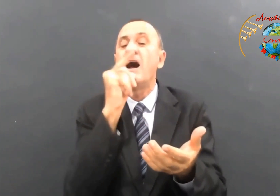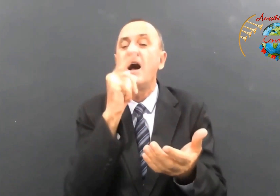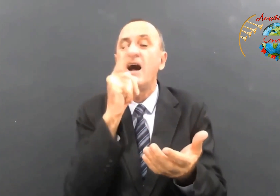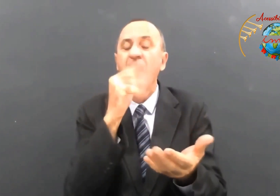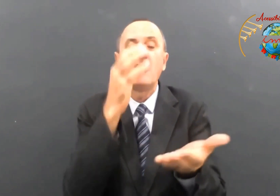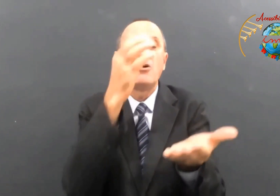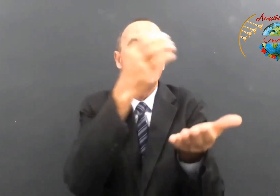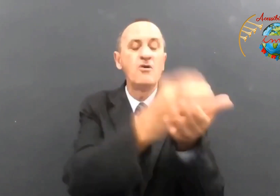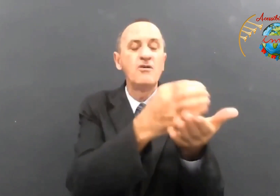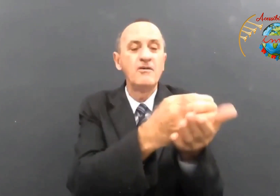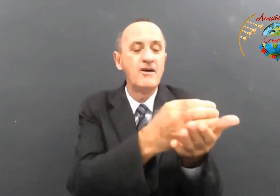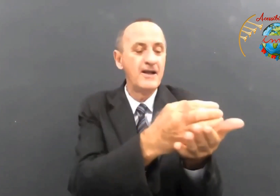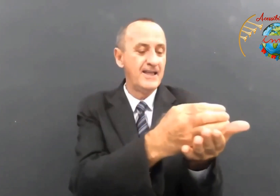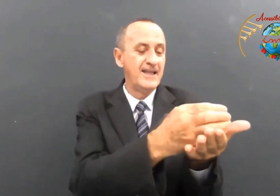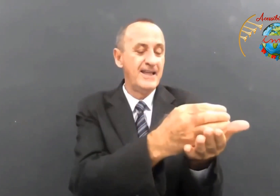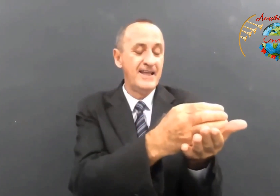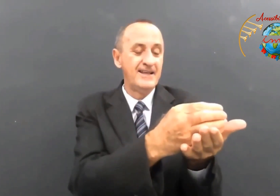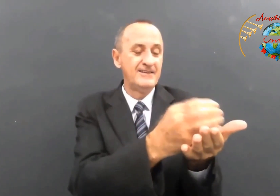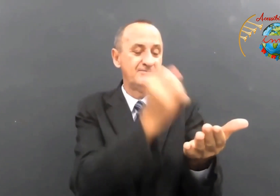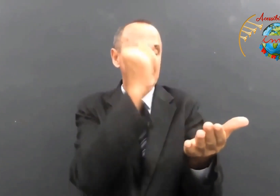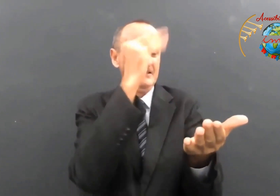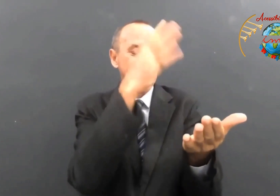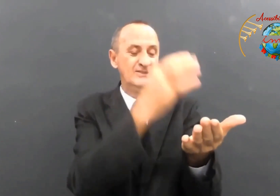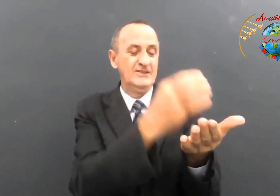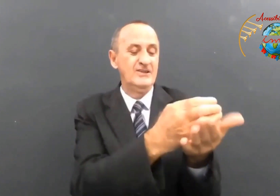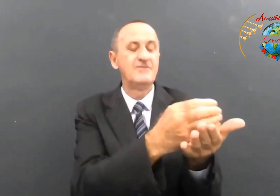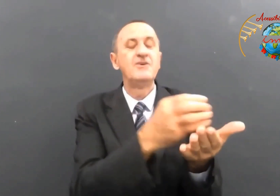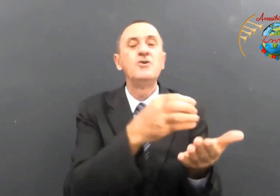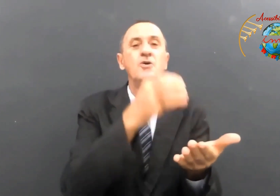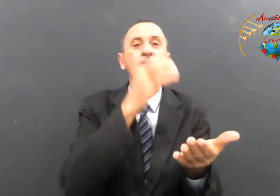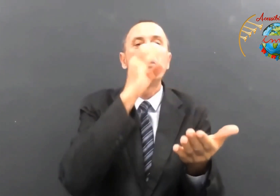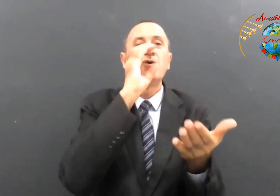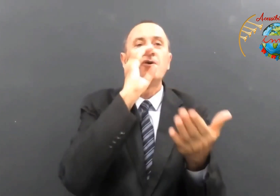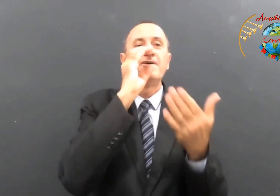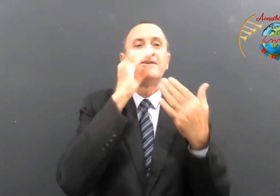um copo d'água abençoado, eu tomo dessa água e serei curado.